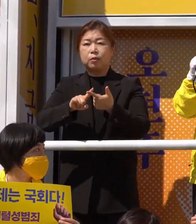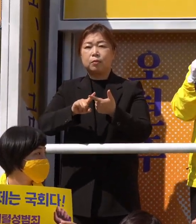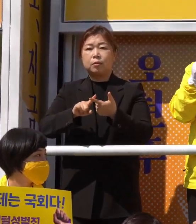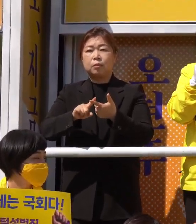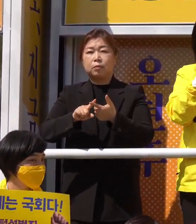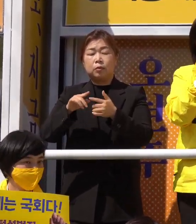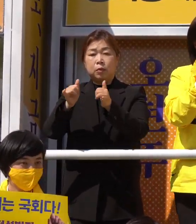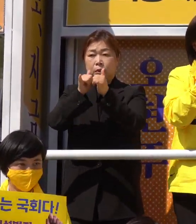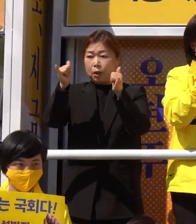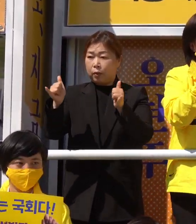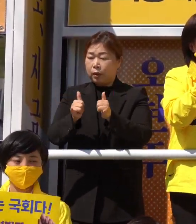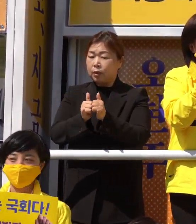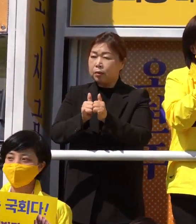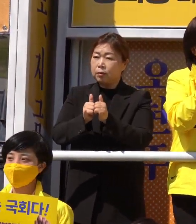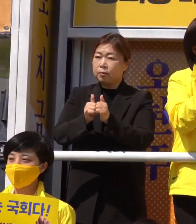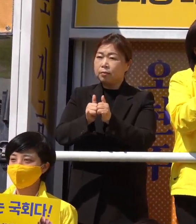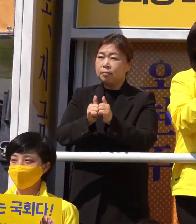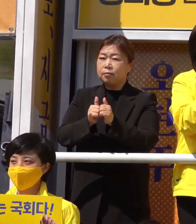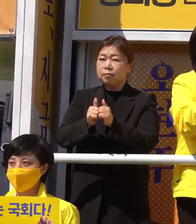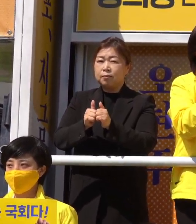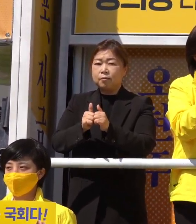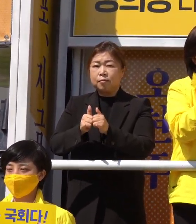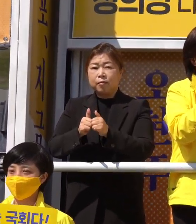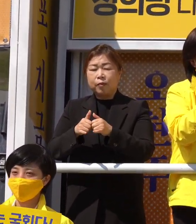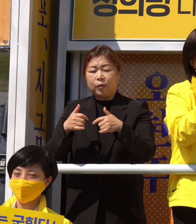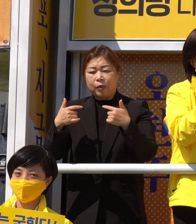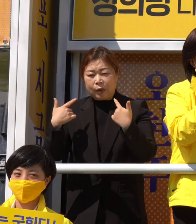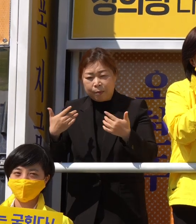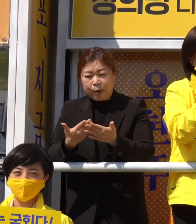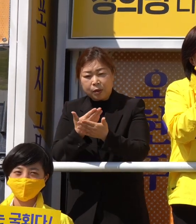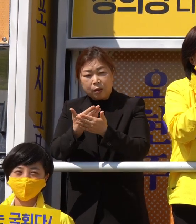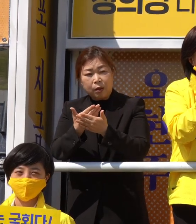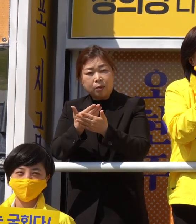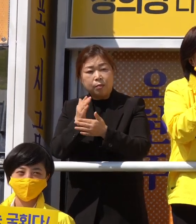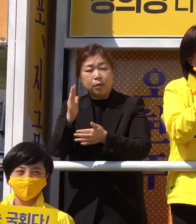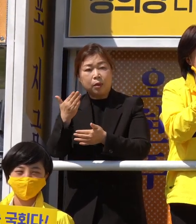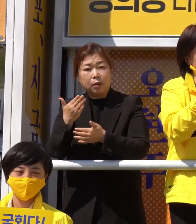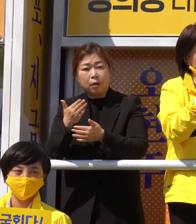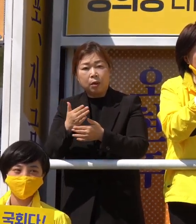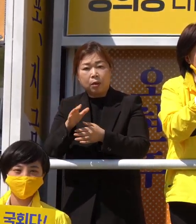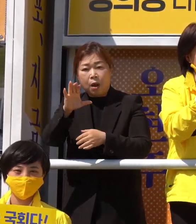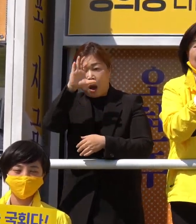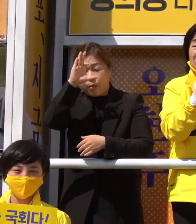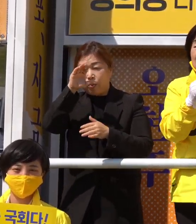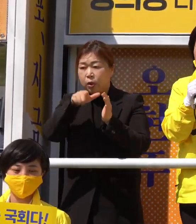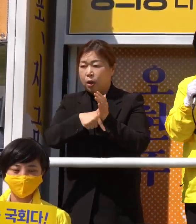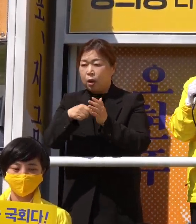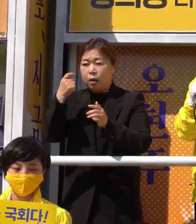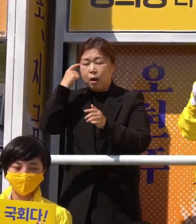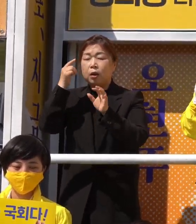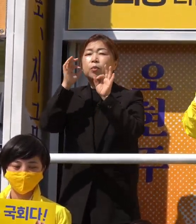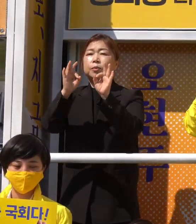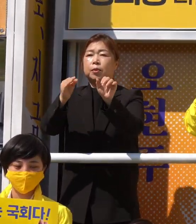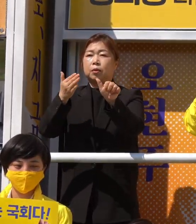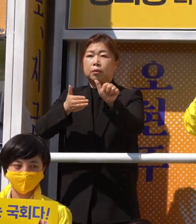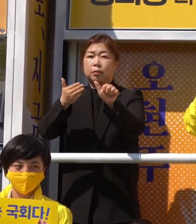우리 사회가 원칙을 결정해야 합니다. 여러분들 IMF 때를 한번 생각을